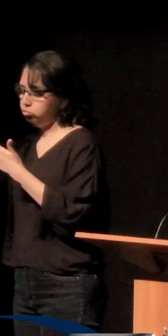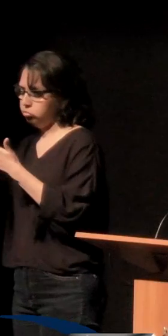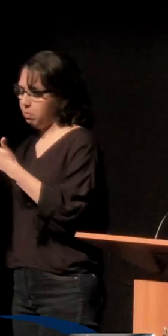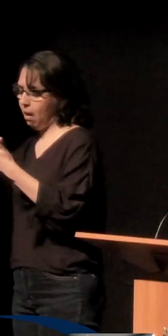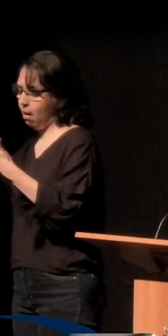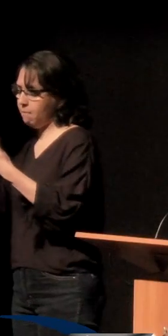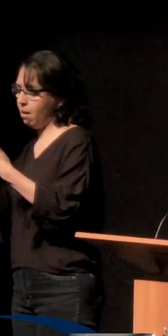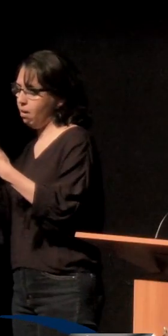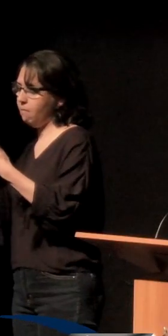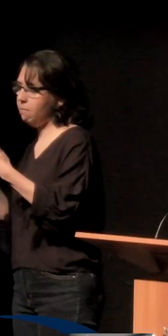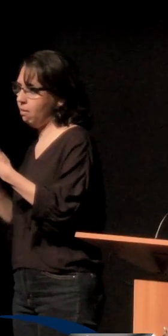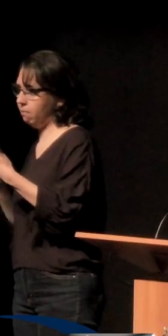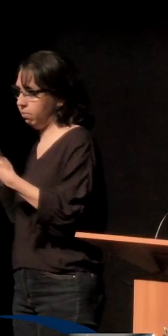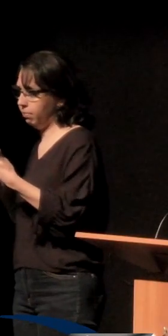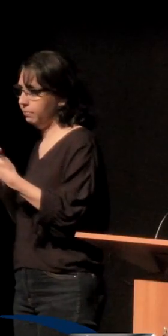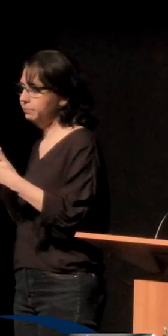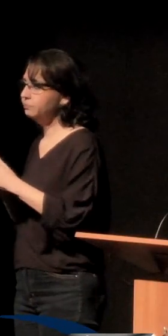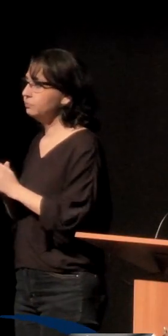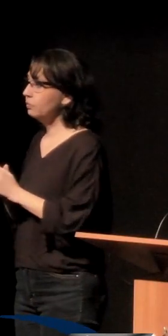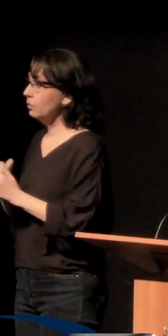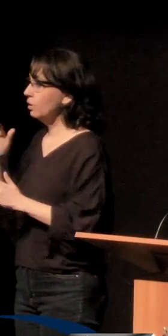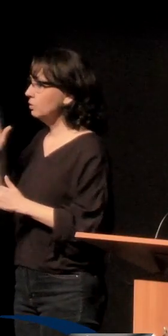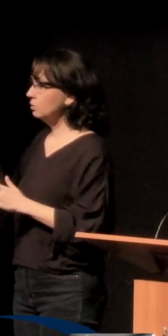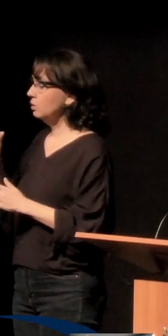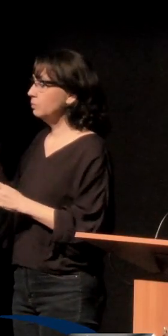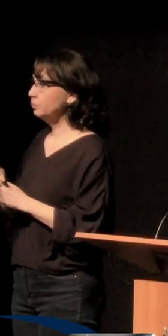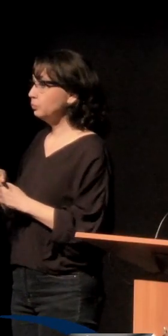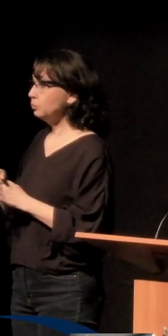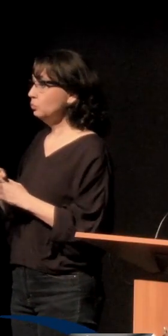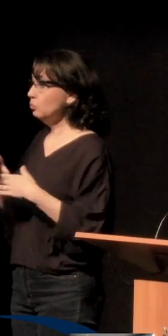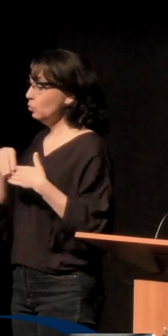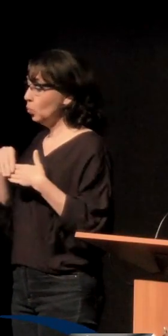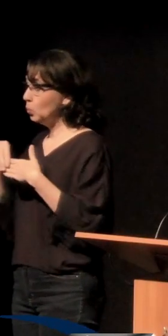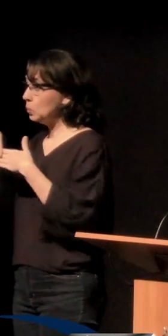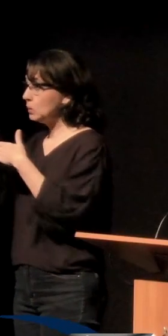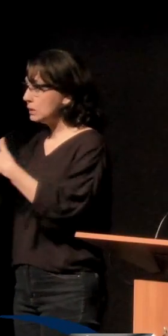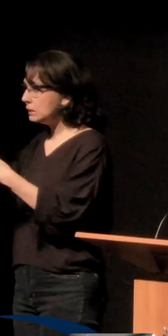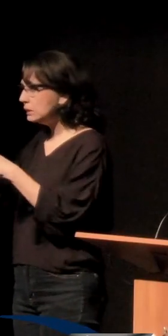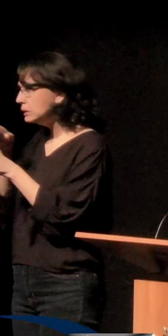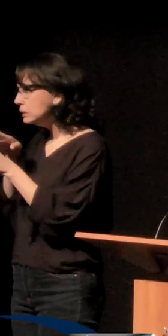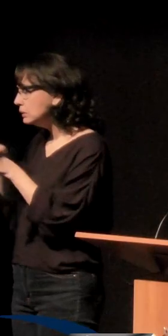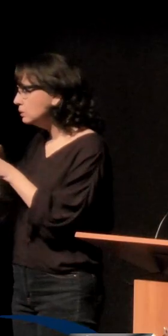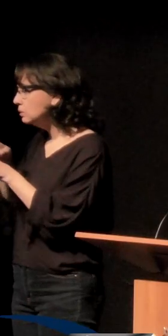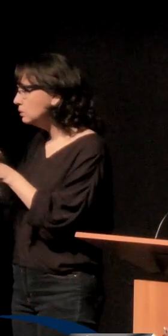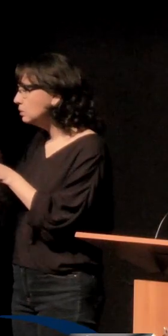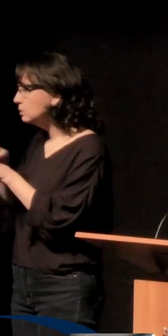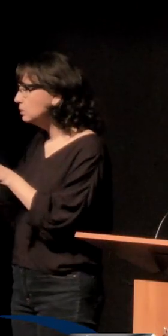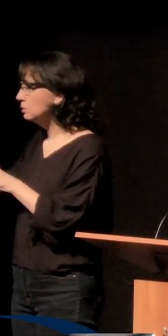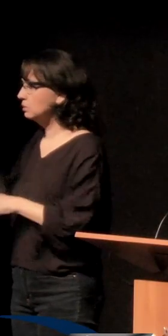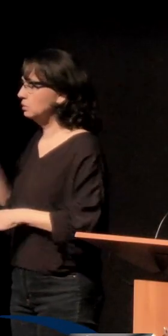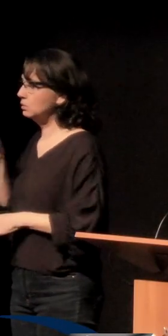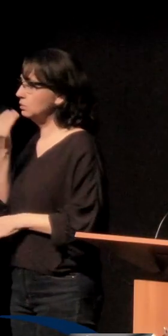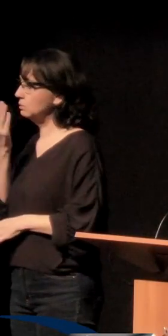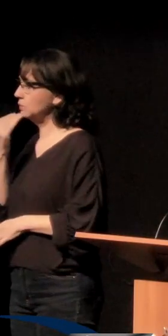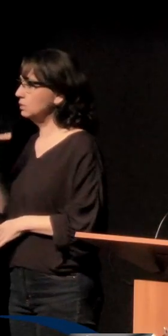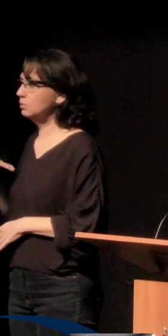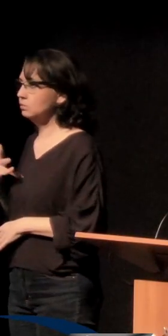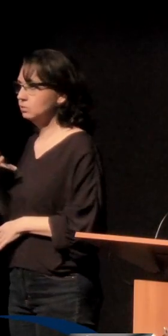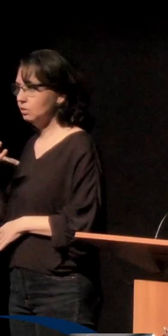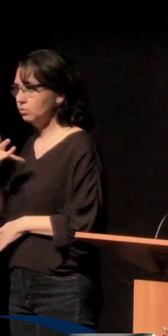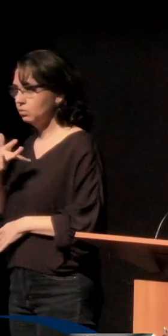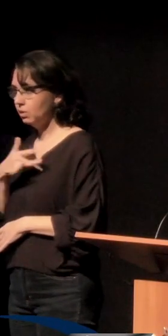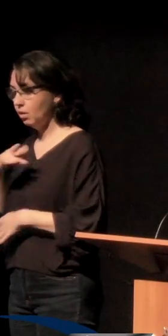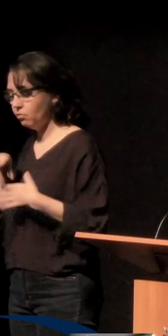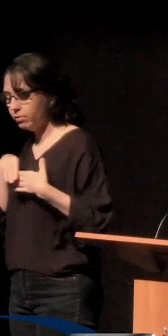Alimentação adequada e saudável que tá no guia alimentar para a população brasileira que é o documento norteador das ações